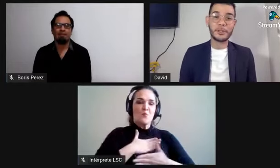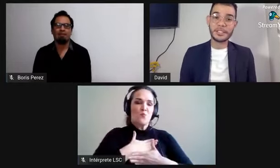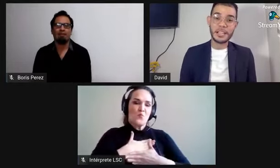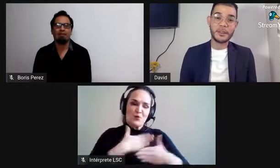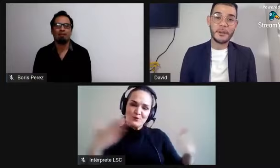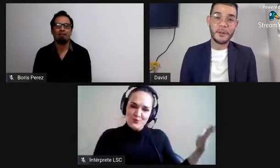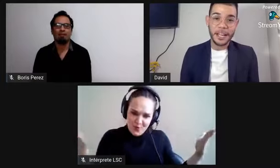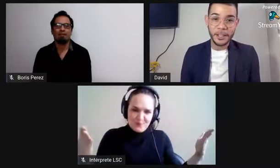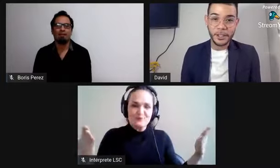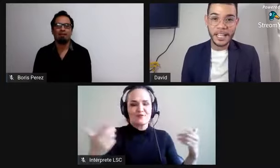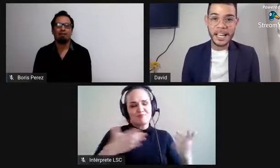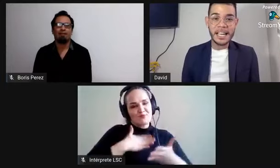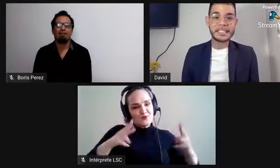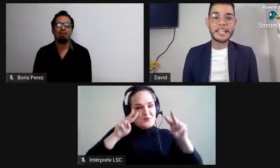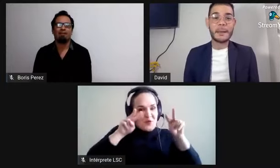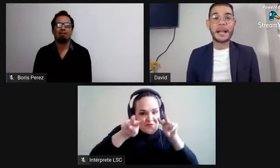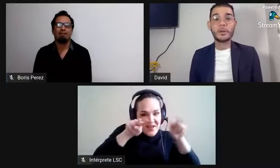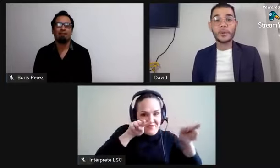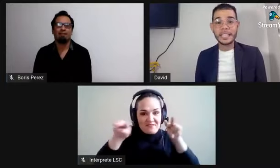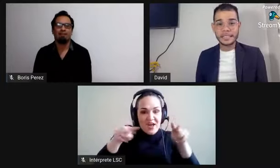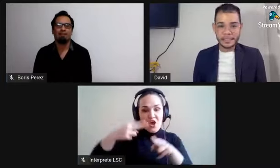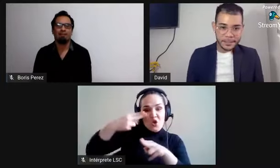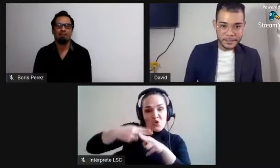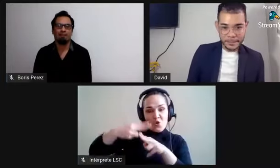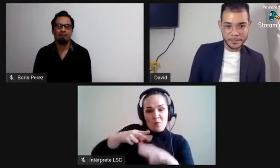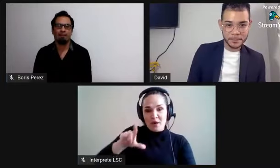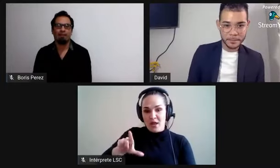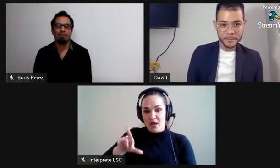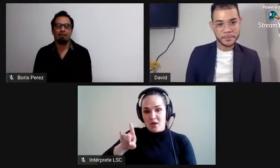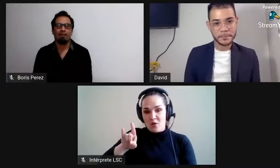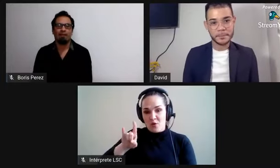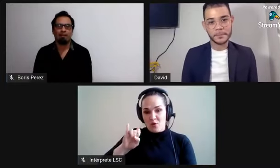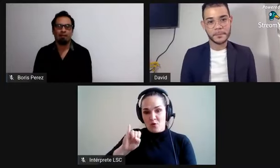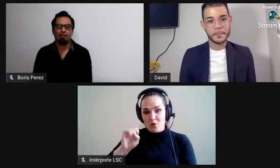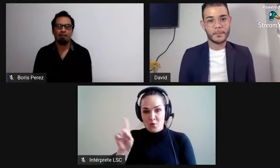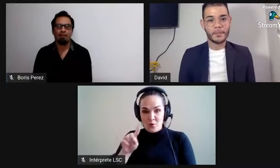que está muy contento de vernos. Se llama Luis.